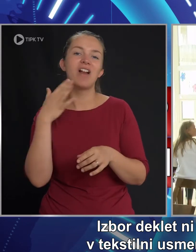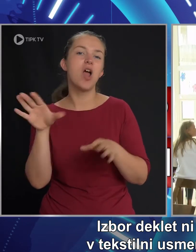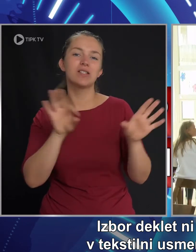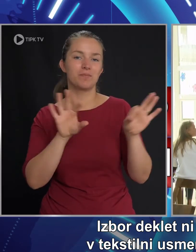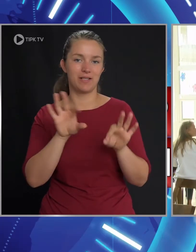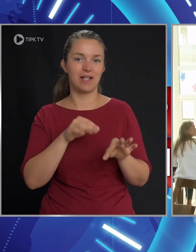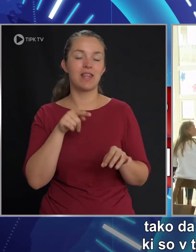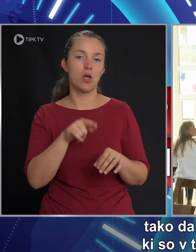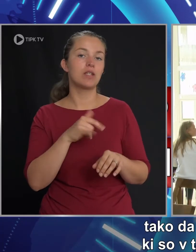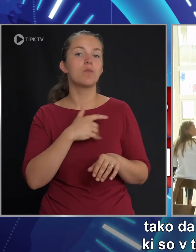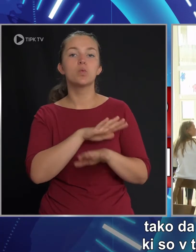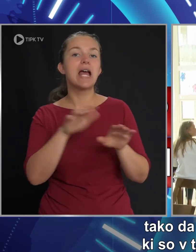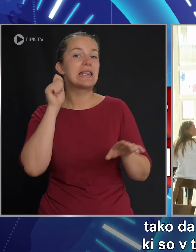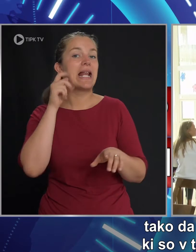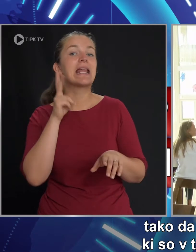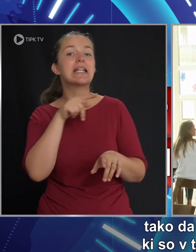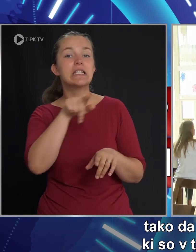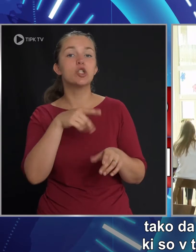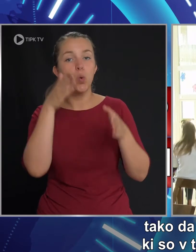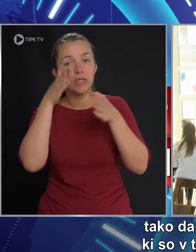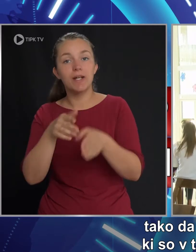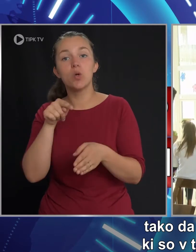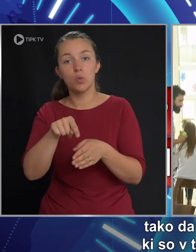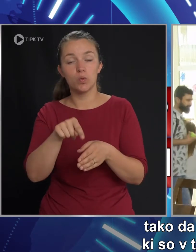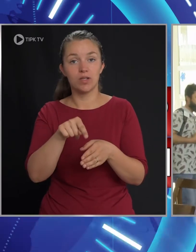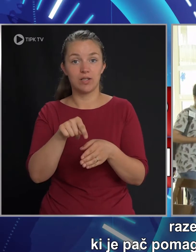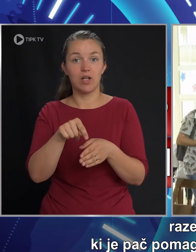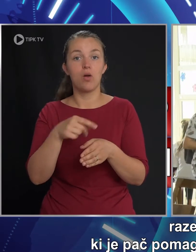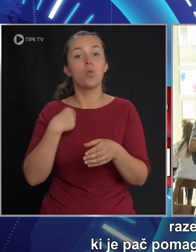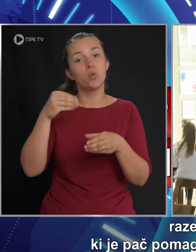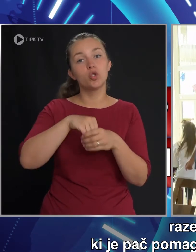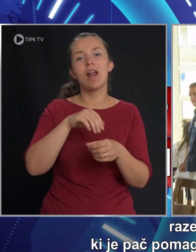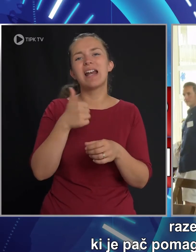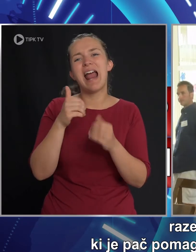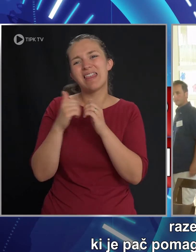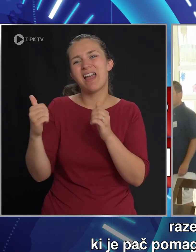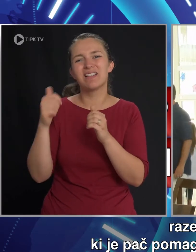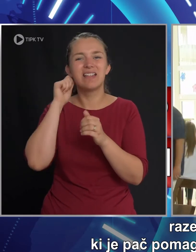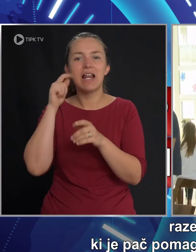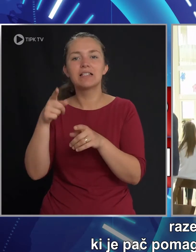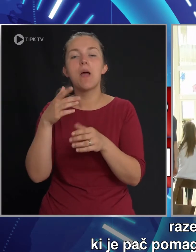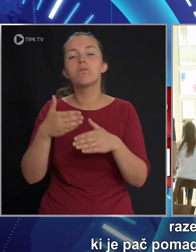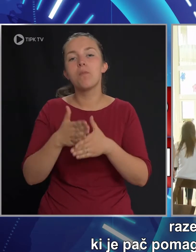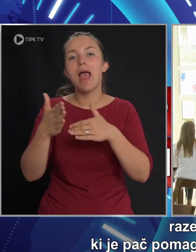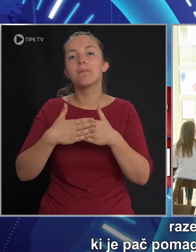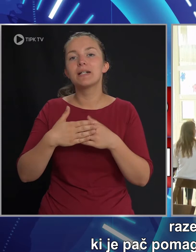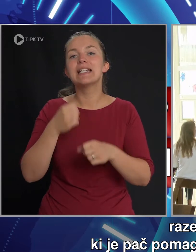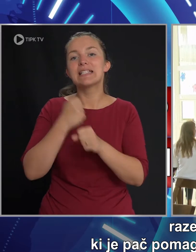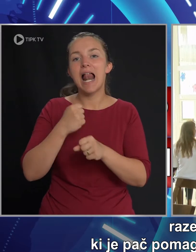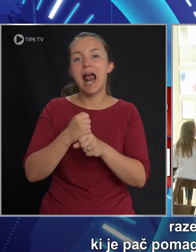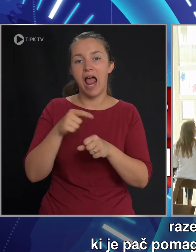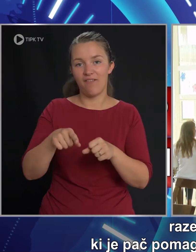nimamo veliko izbiro, tako da sem se dekleta, ki so v tej smeri vključila, razen ene deklice, ki je pač pomagala pri